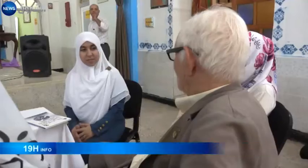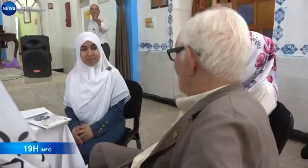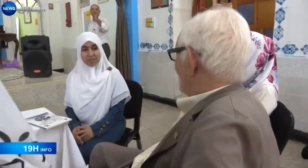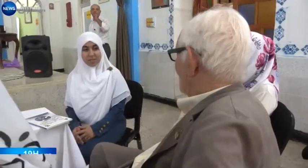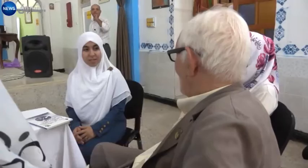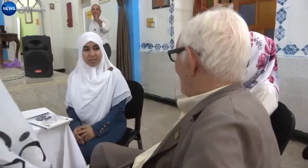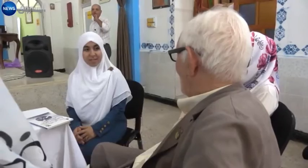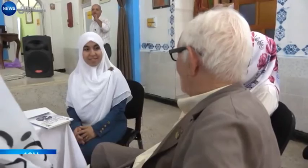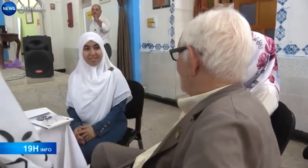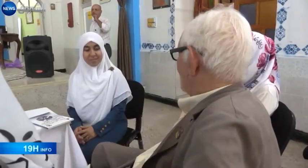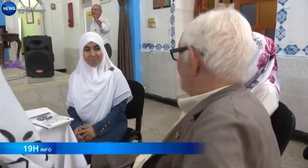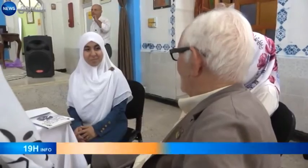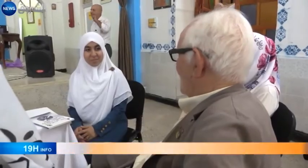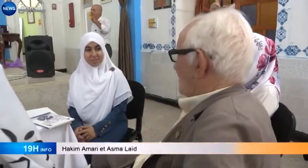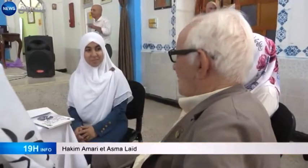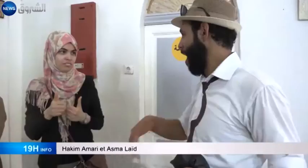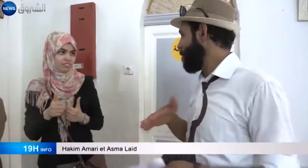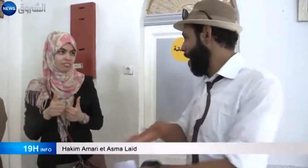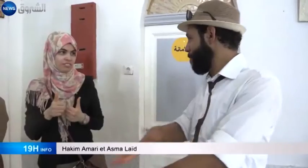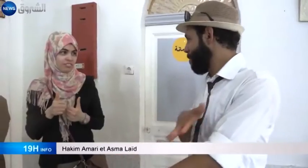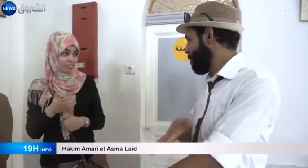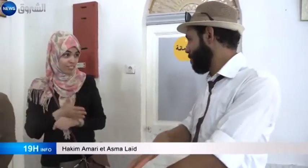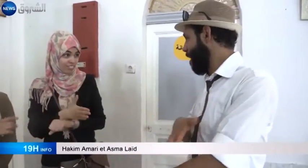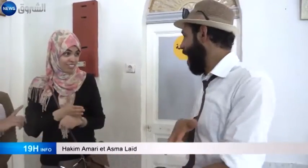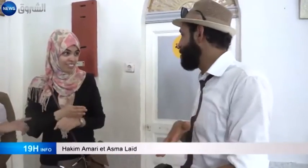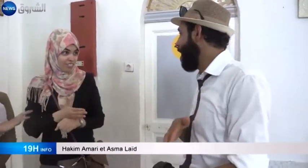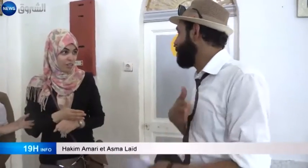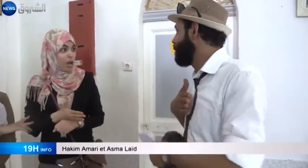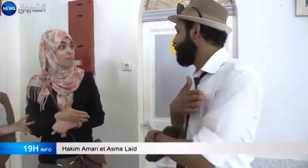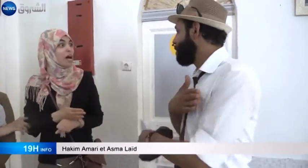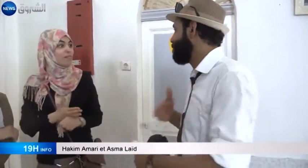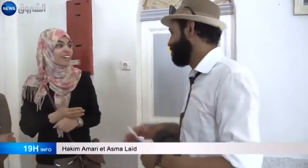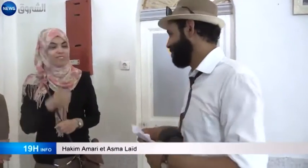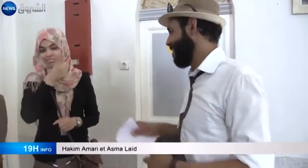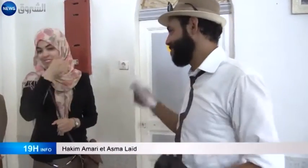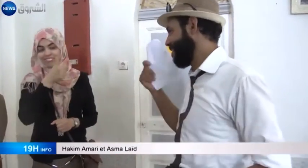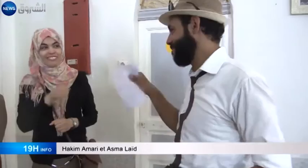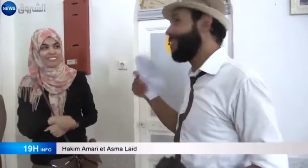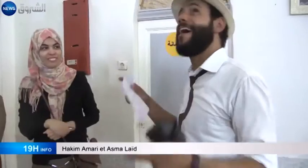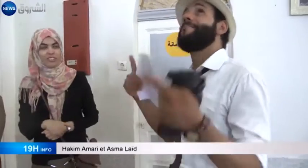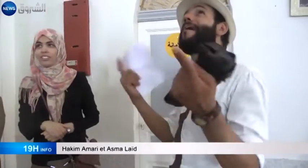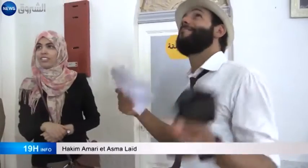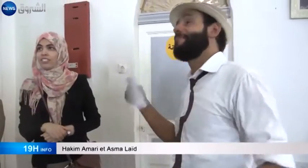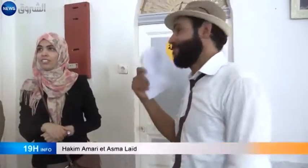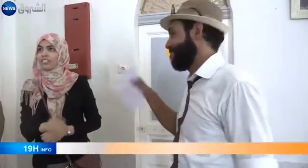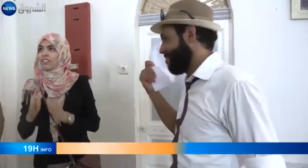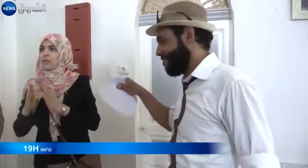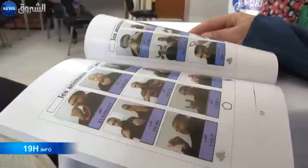a pu réaliser son rêve, celui de mettre à la portée de ces personnes une aide pour une meilleure communication et compréhension de l'autre.